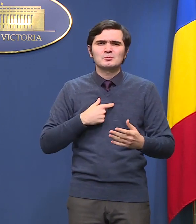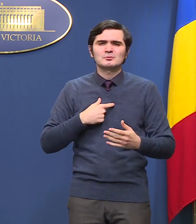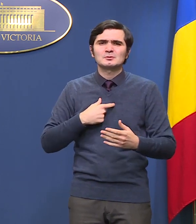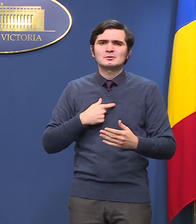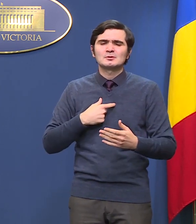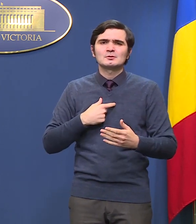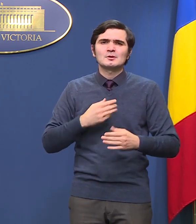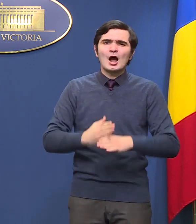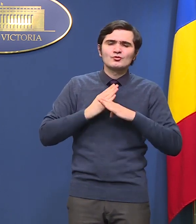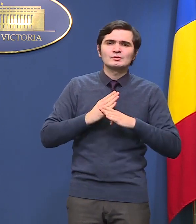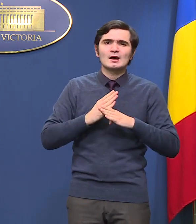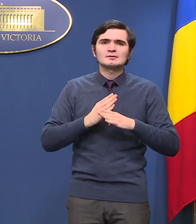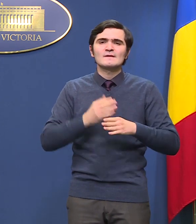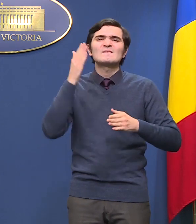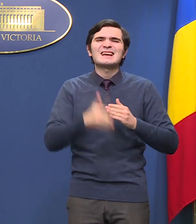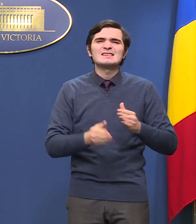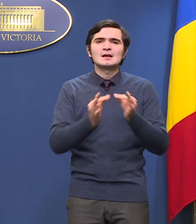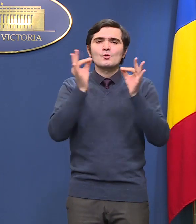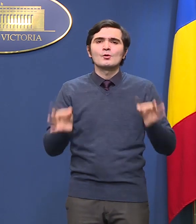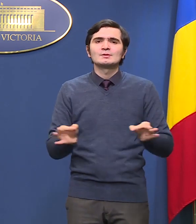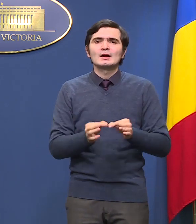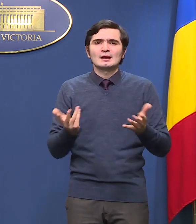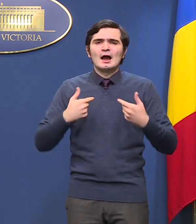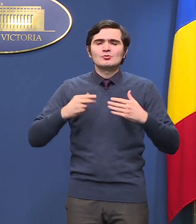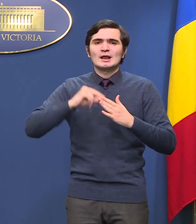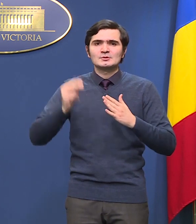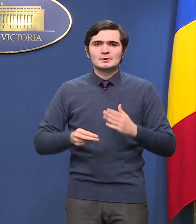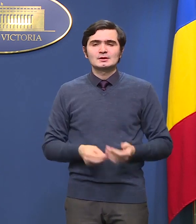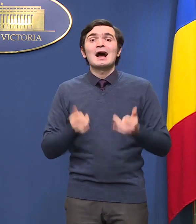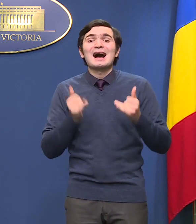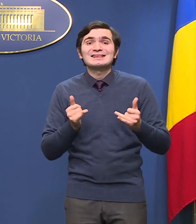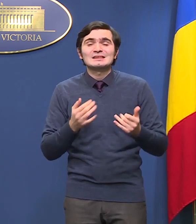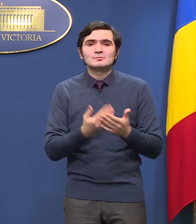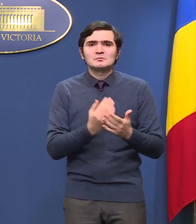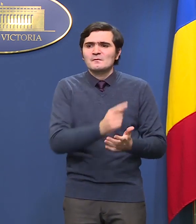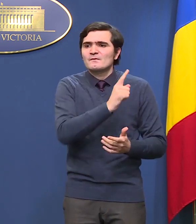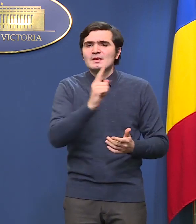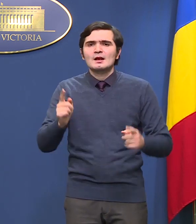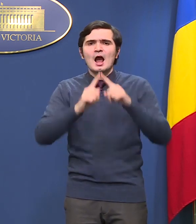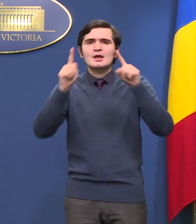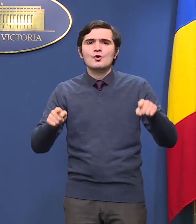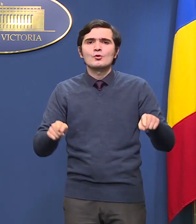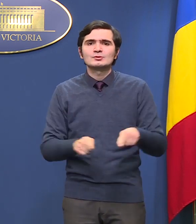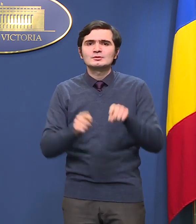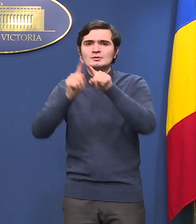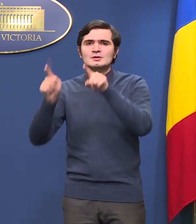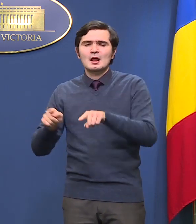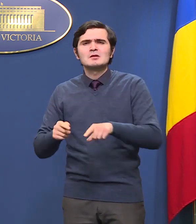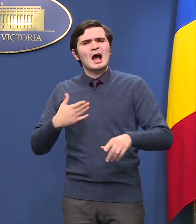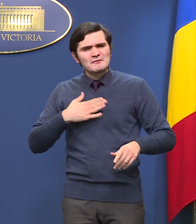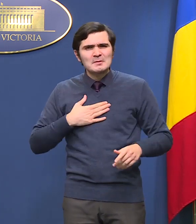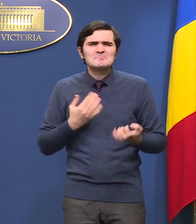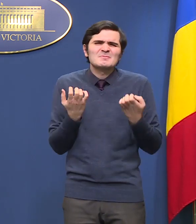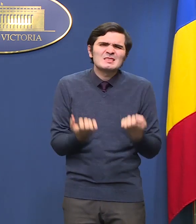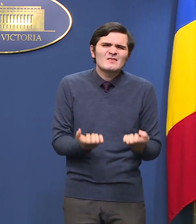fost semnate. Și astăzi, cu fiecare contract în parte, înregistrăm dificultăți foarte